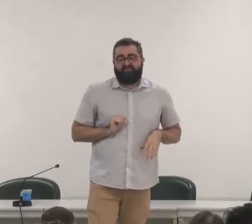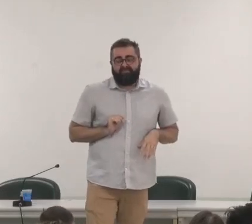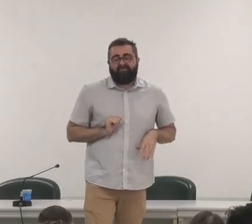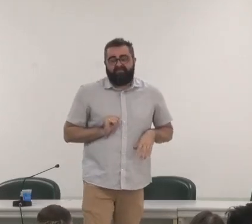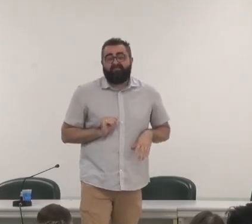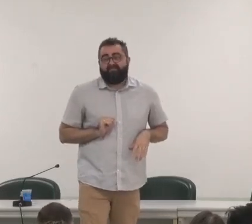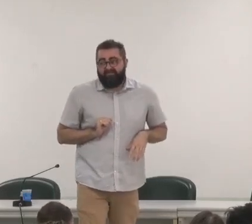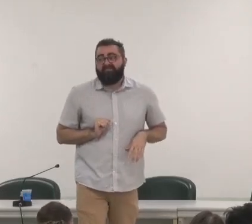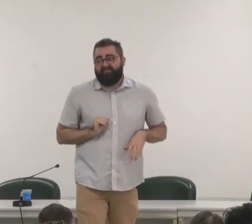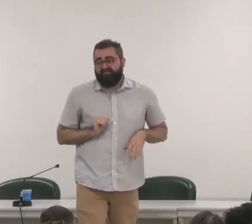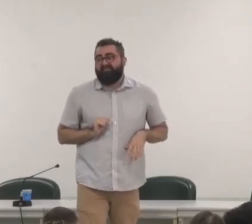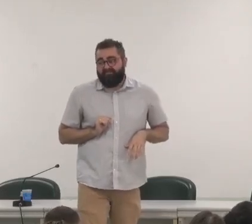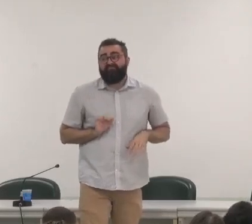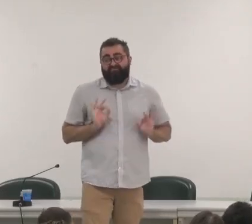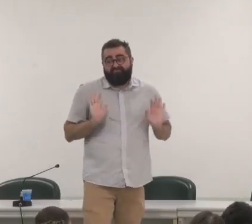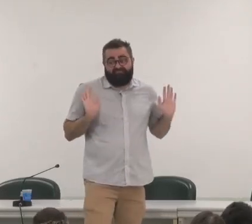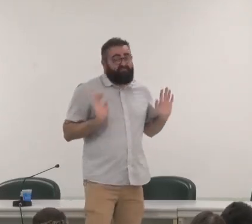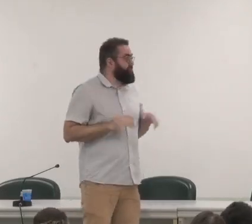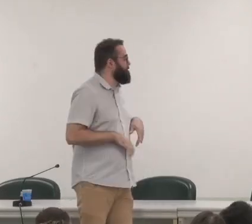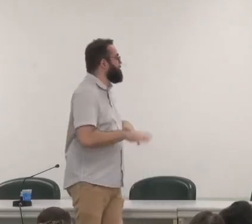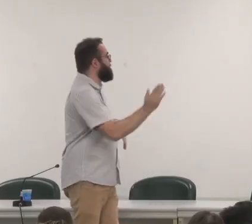foi desestimulado.